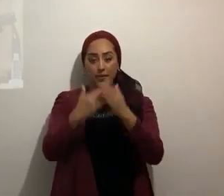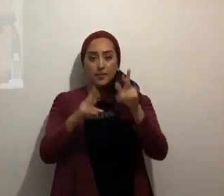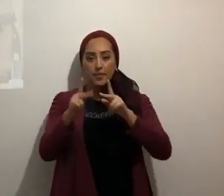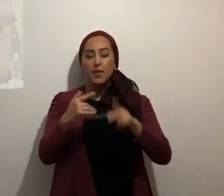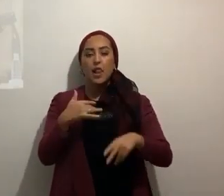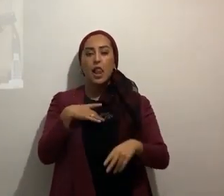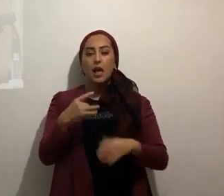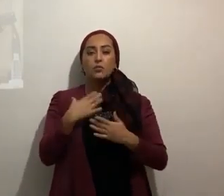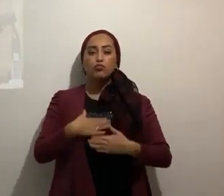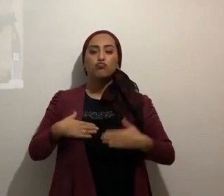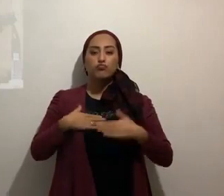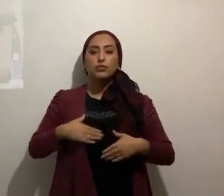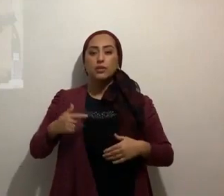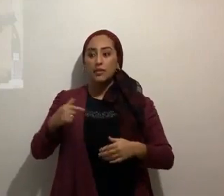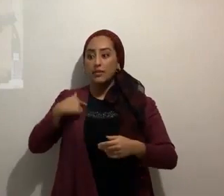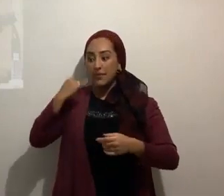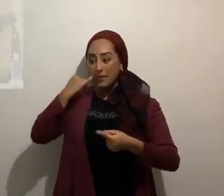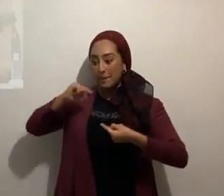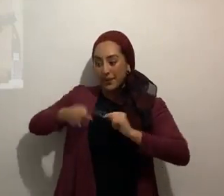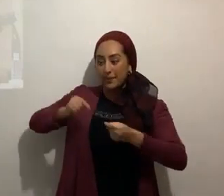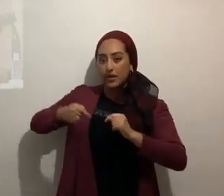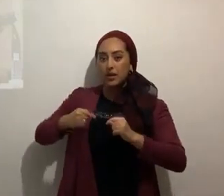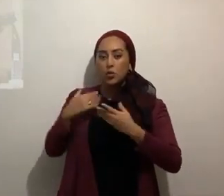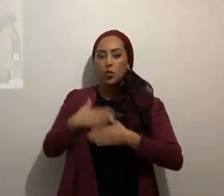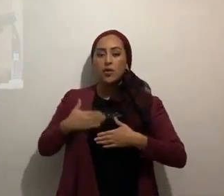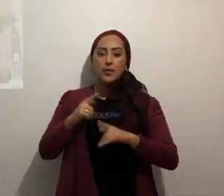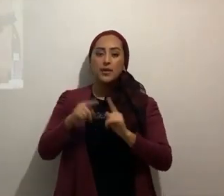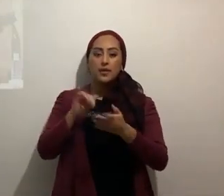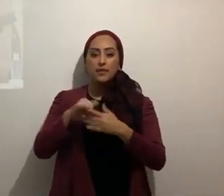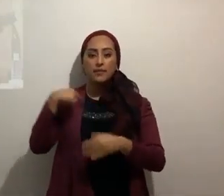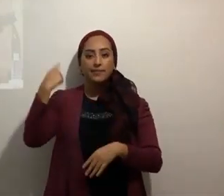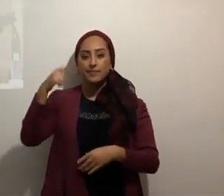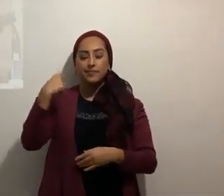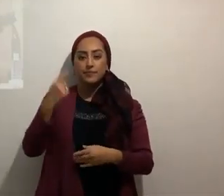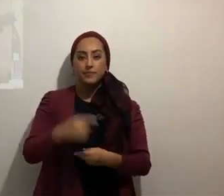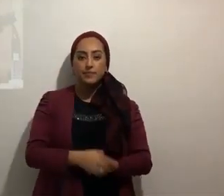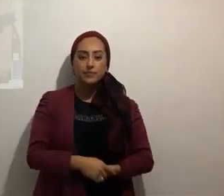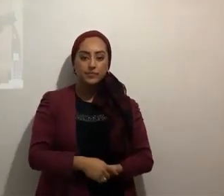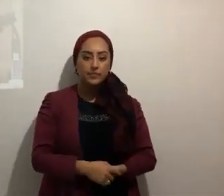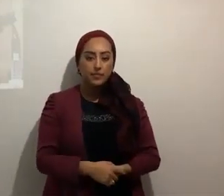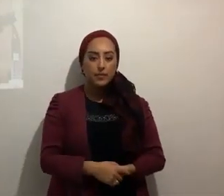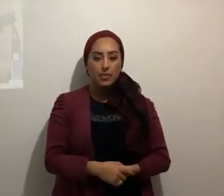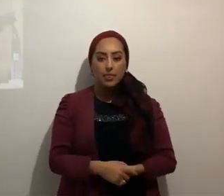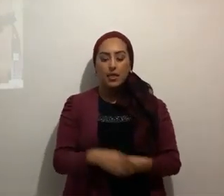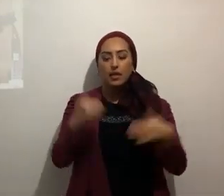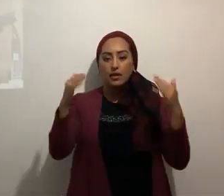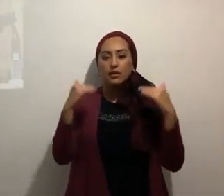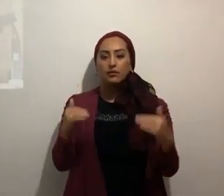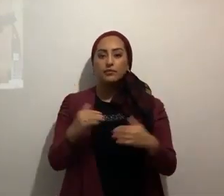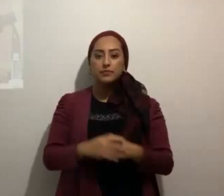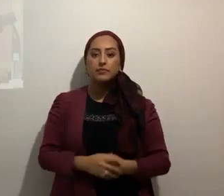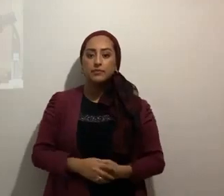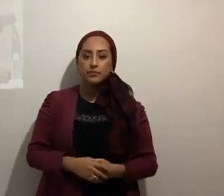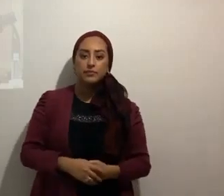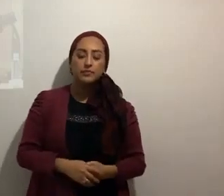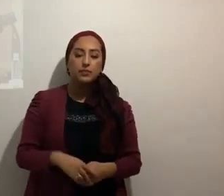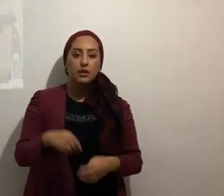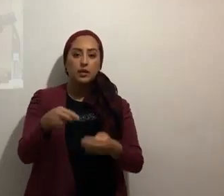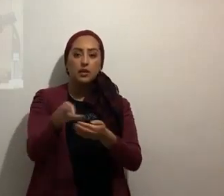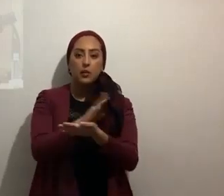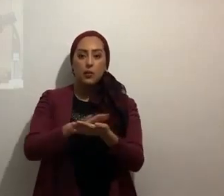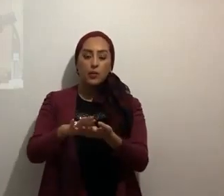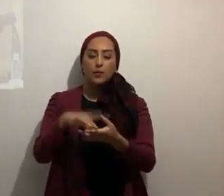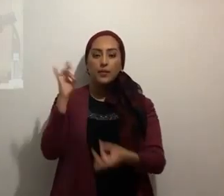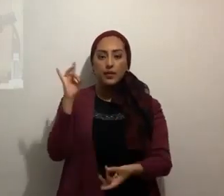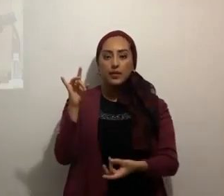siente placer con el dolor, pero eso es locura, eso es locura. Ahora, mucha atención, el Ruach